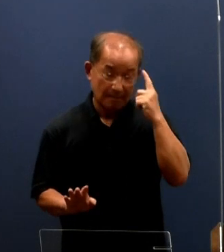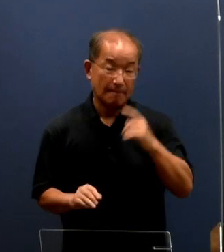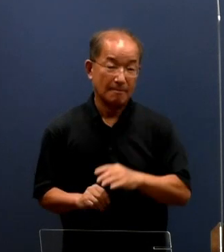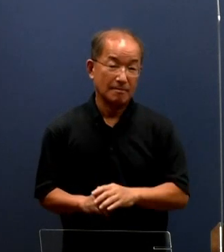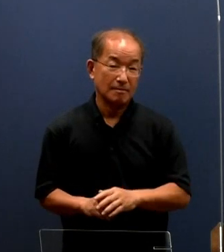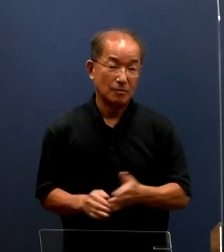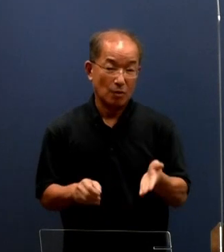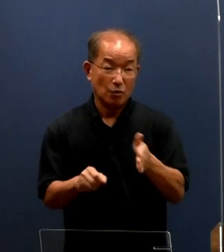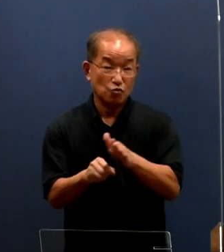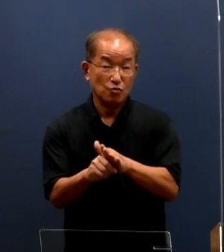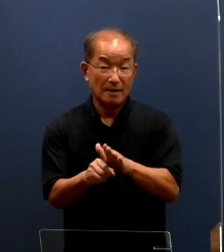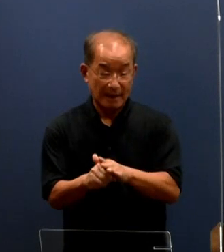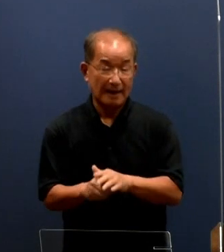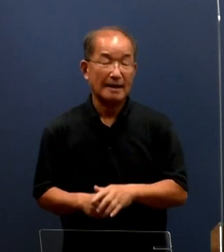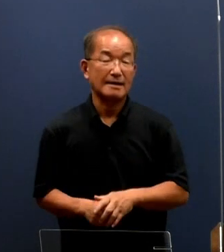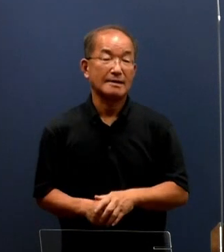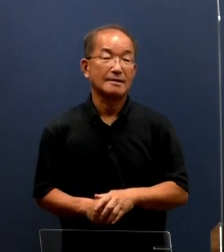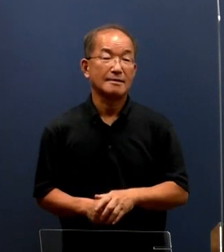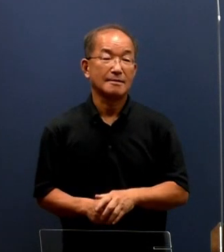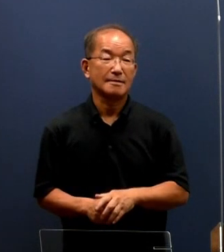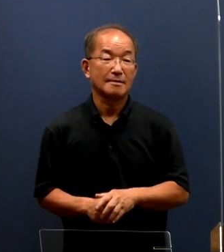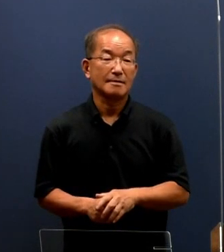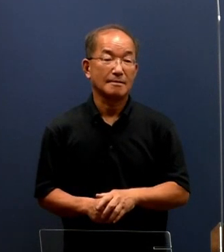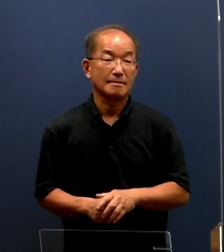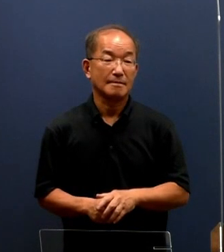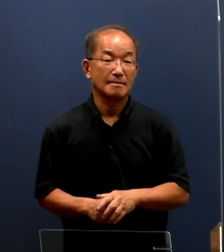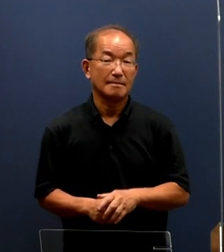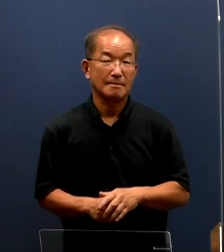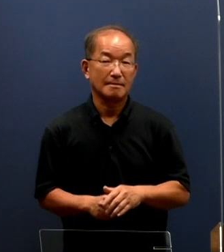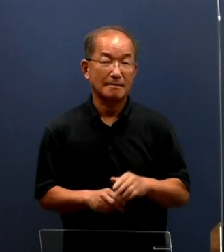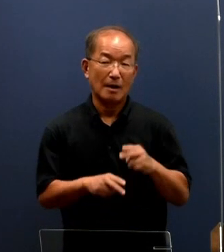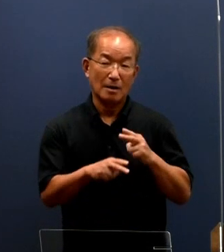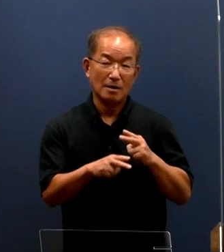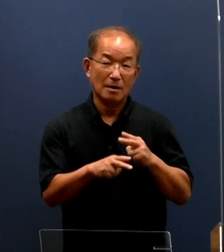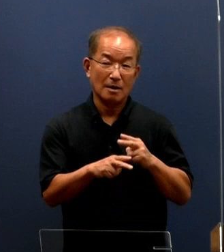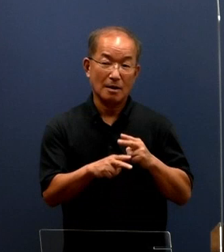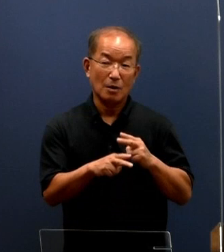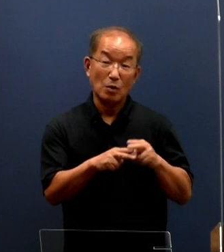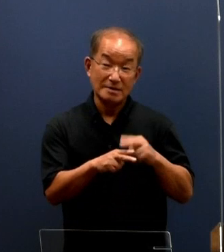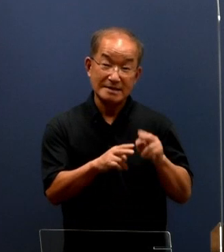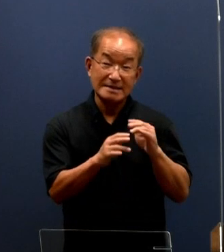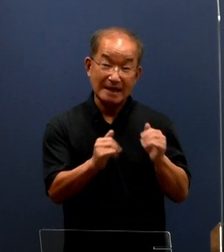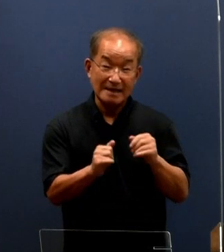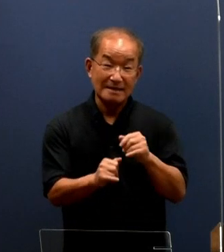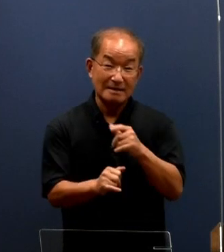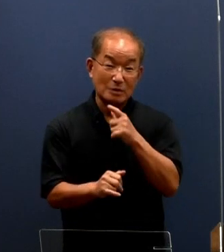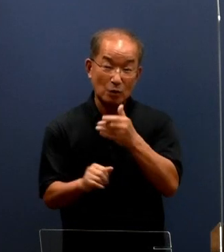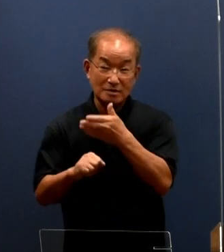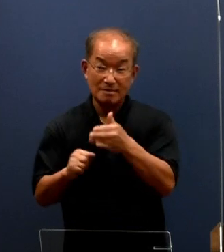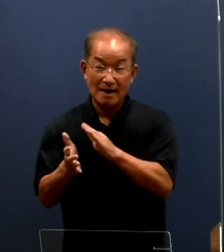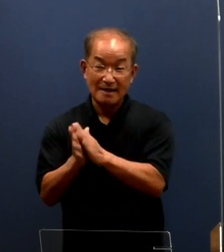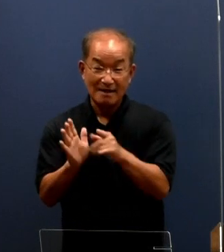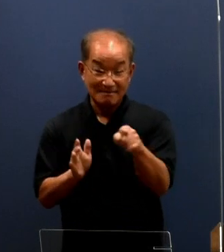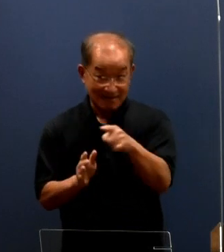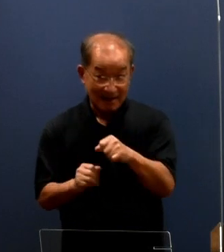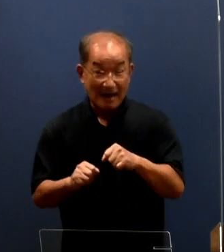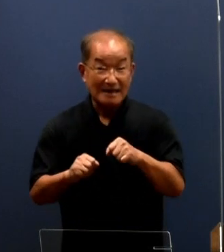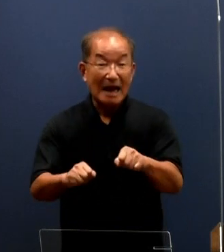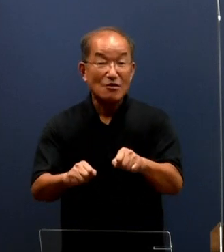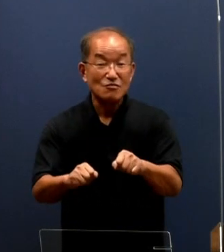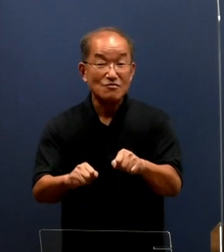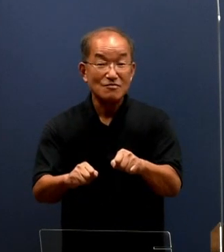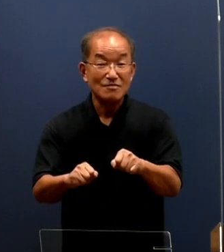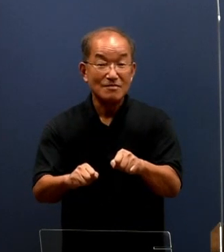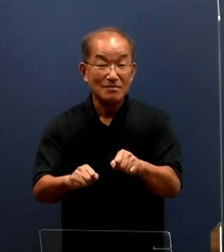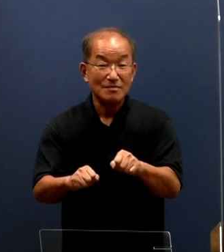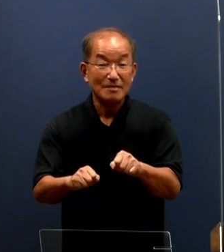それも含めて高知県とか徳島県がやるようになったら考えるって感じで なるんじゃないかな。